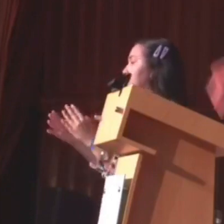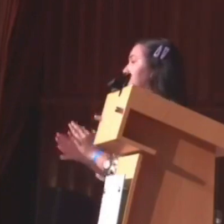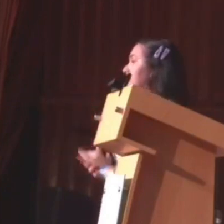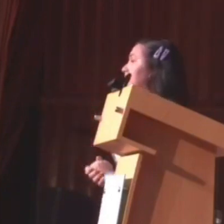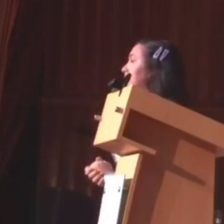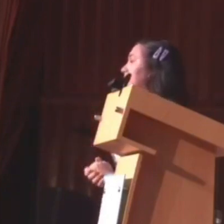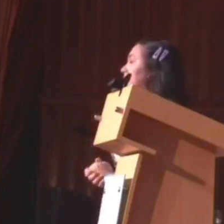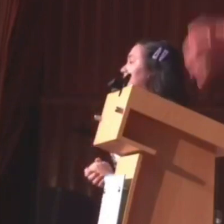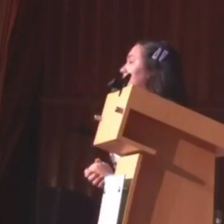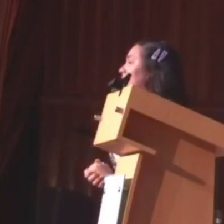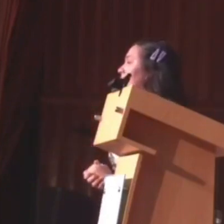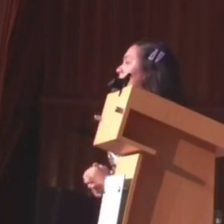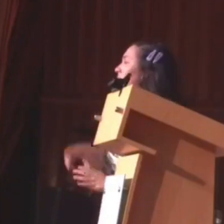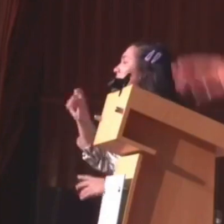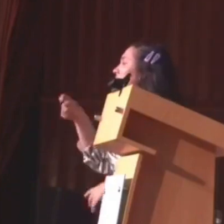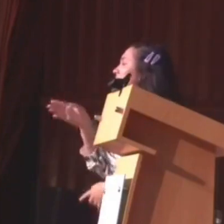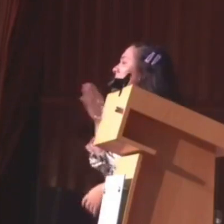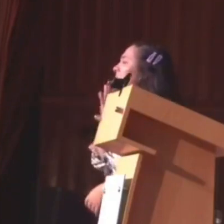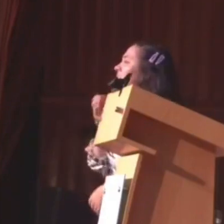Necesitamos a alguien que lave los baños,